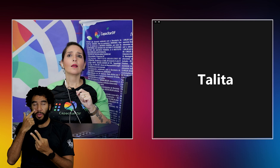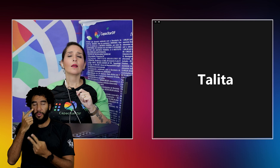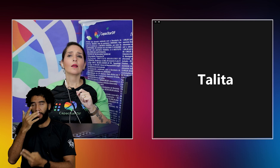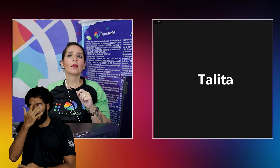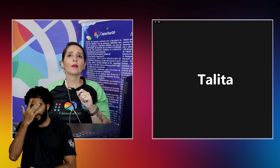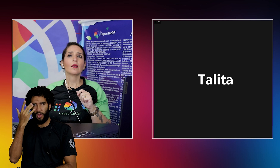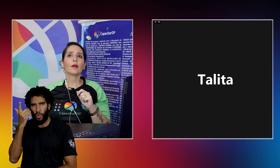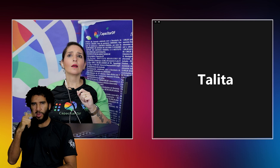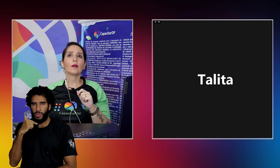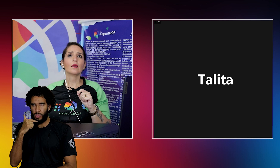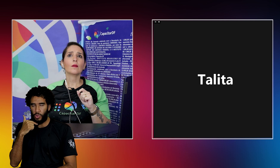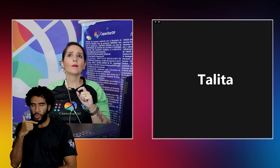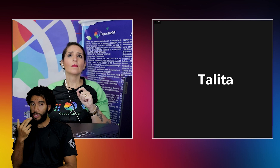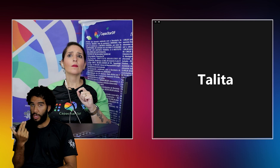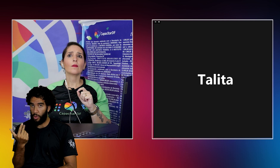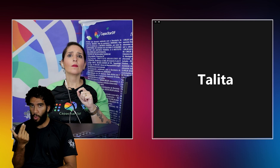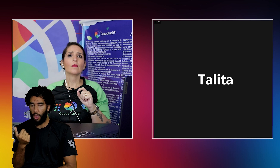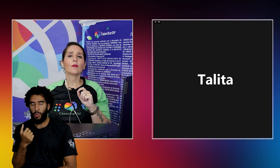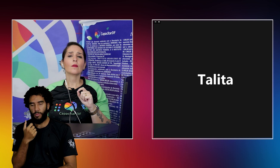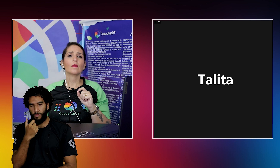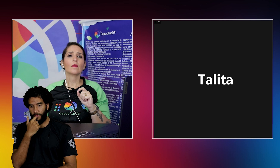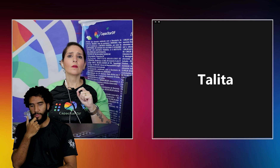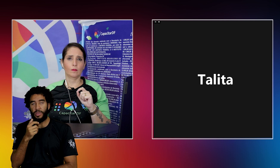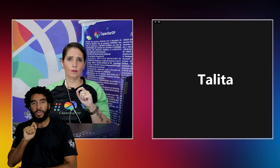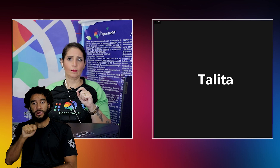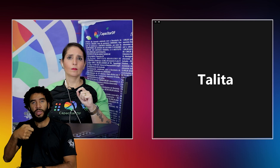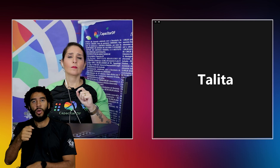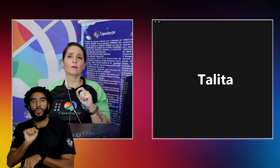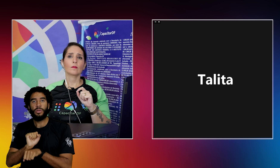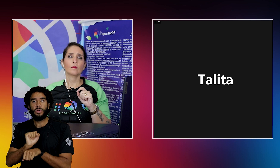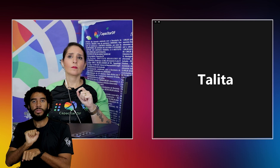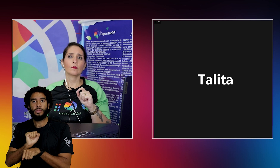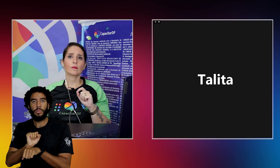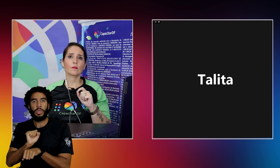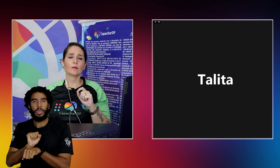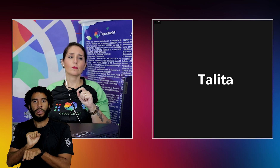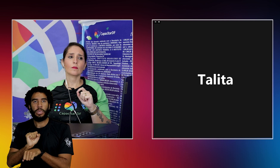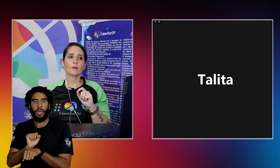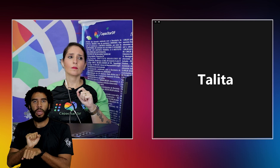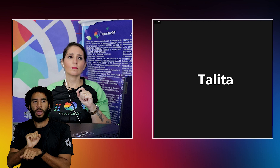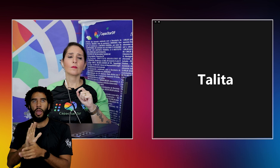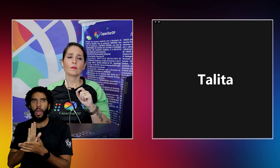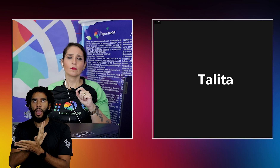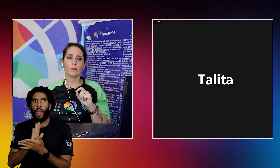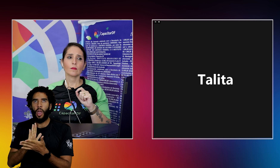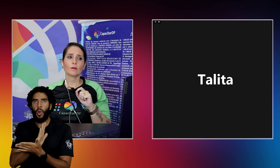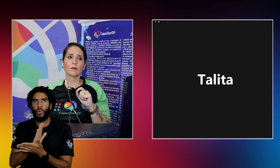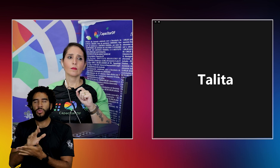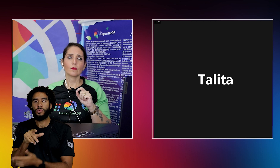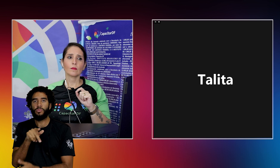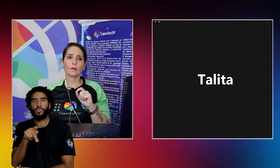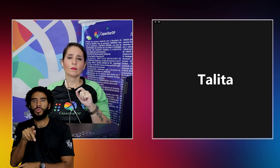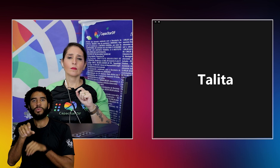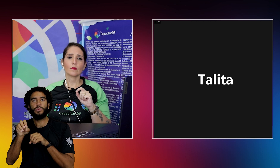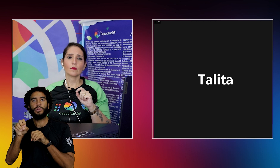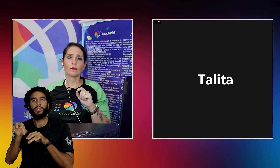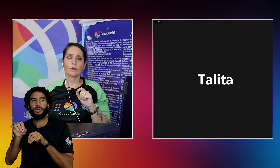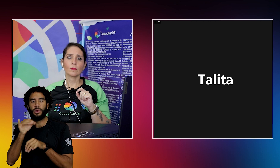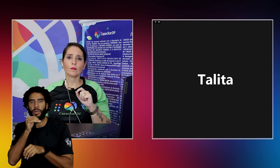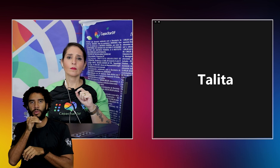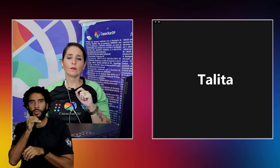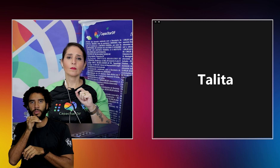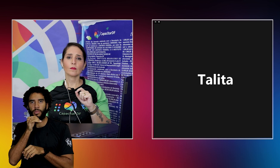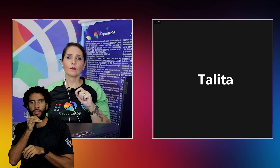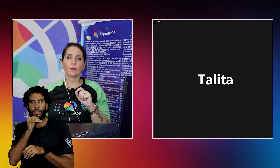isso também. No sinal de esperar, eu já vi alguns professores, né, ensinando que esperança